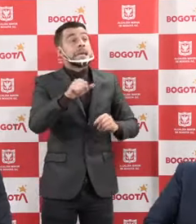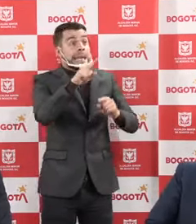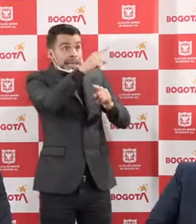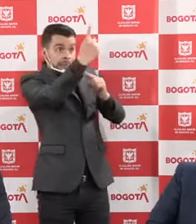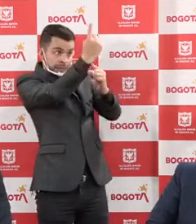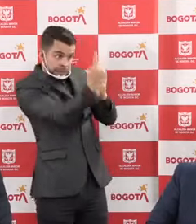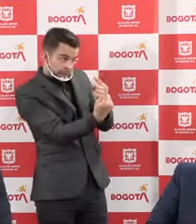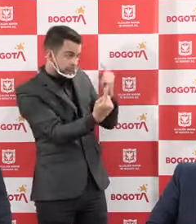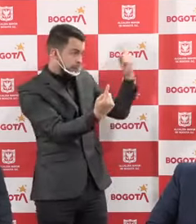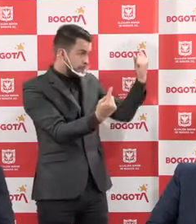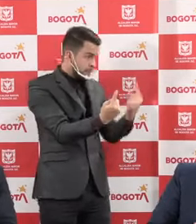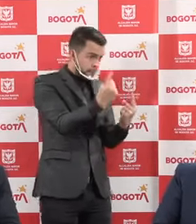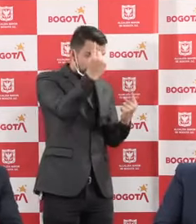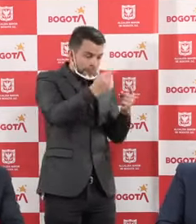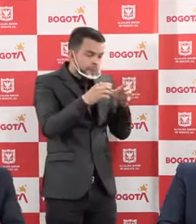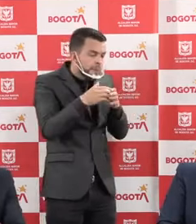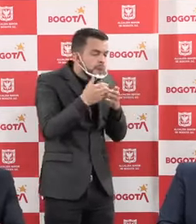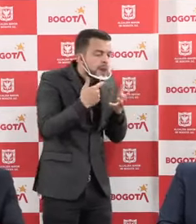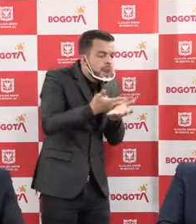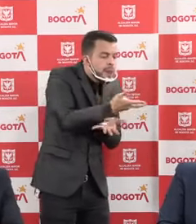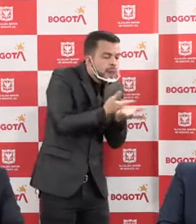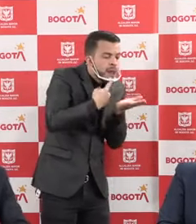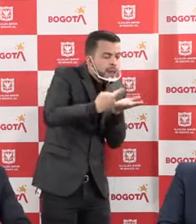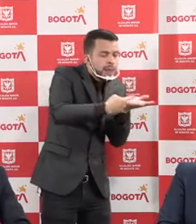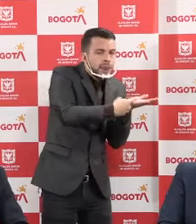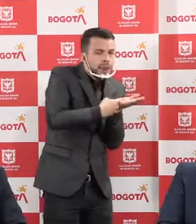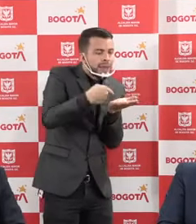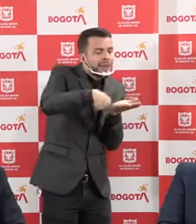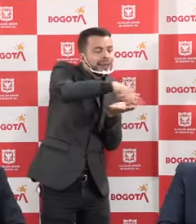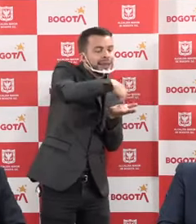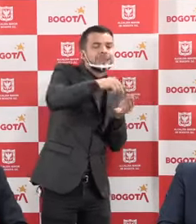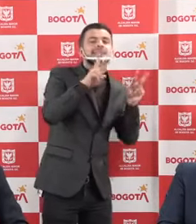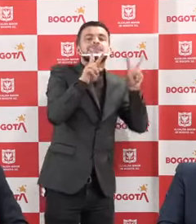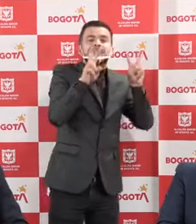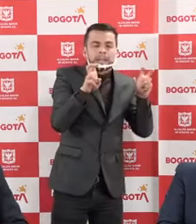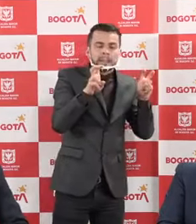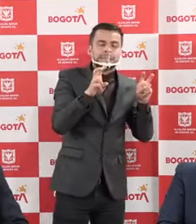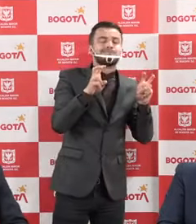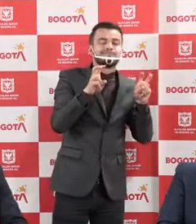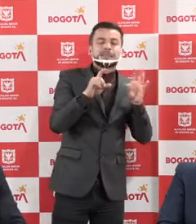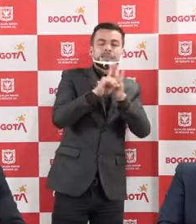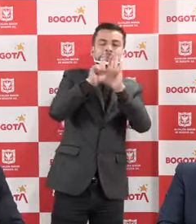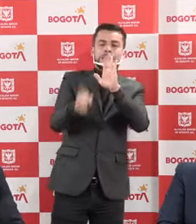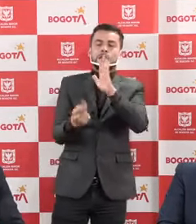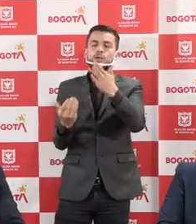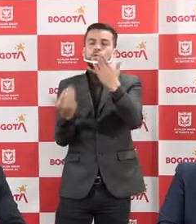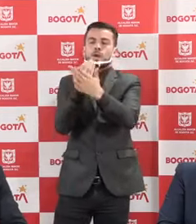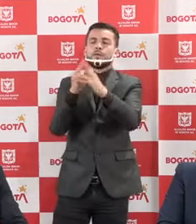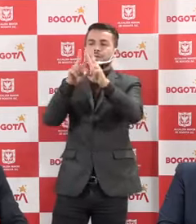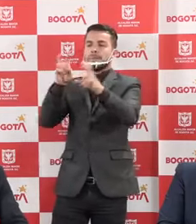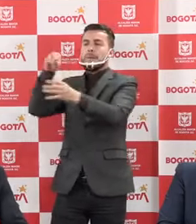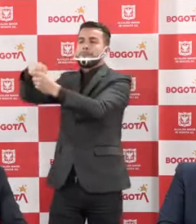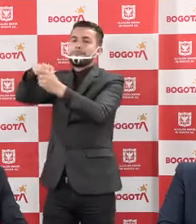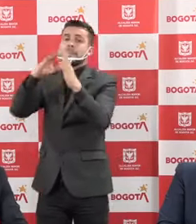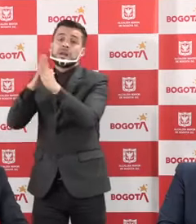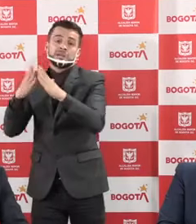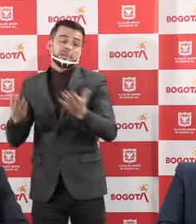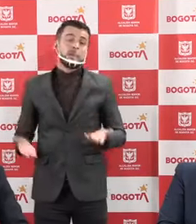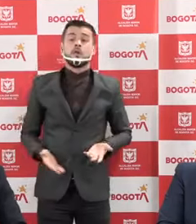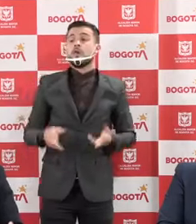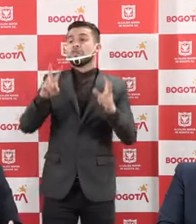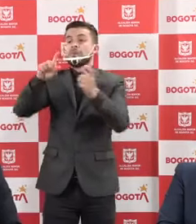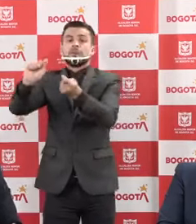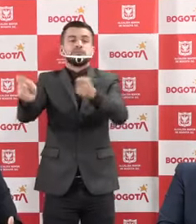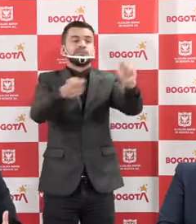las medidas de cuidado evaluando siempre el momento en que vivimos de tasa efectiva de reproducción de ocupación de buses